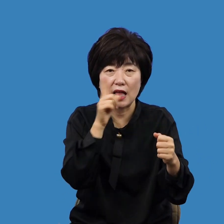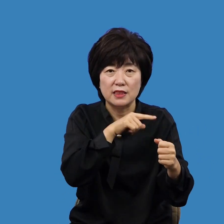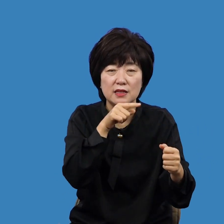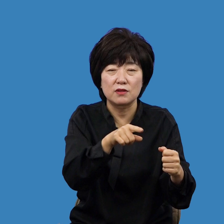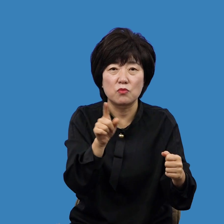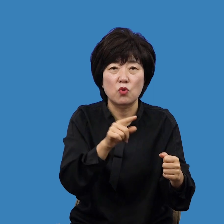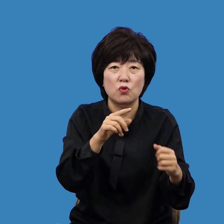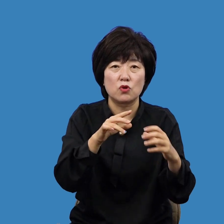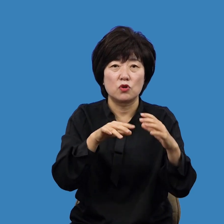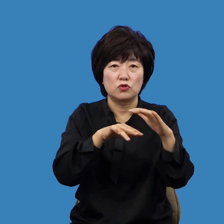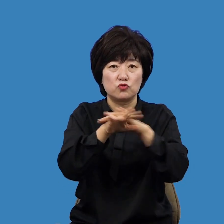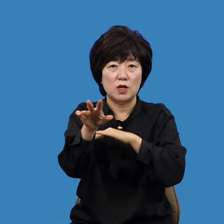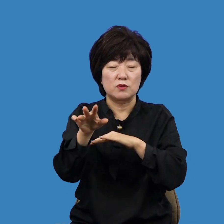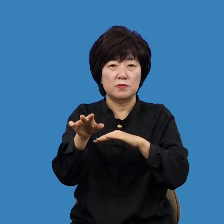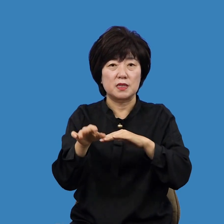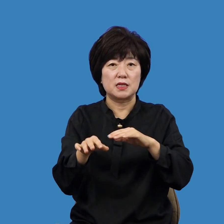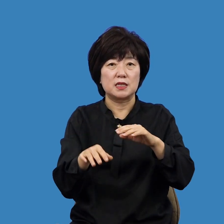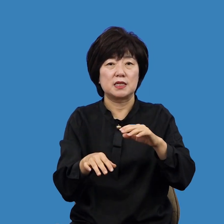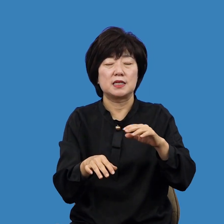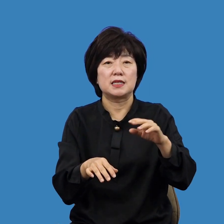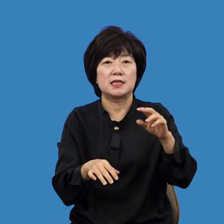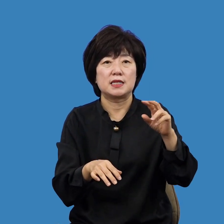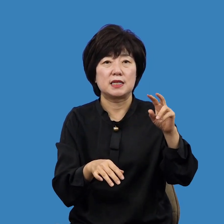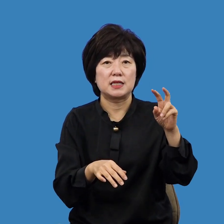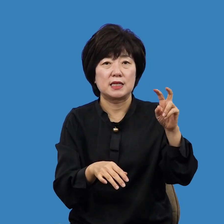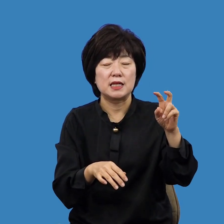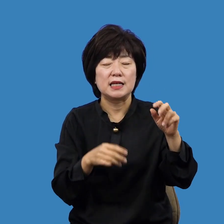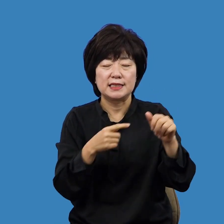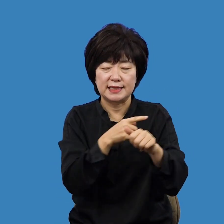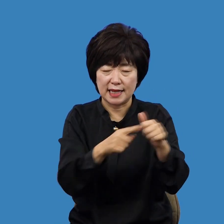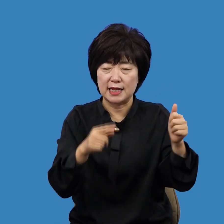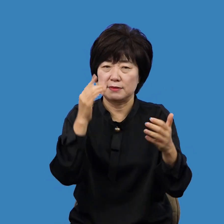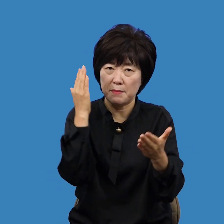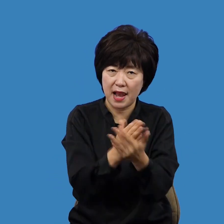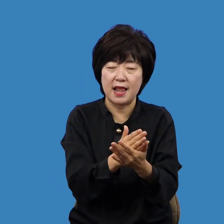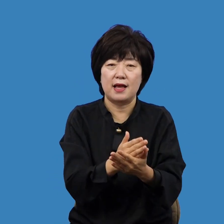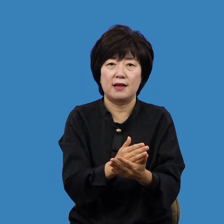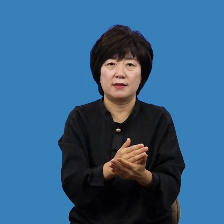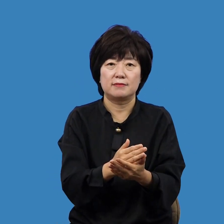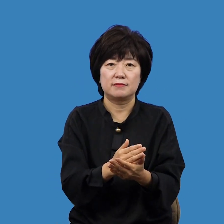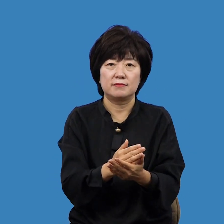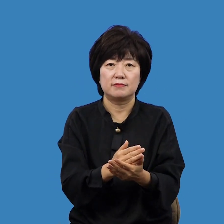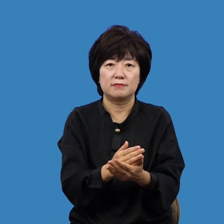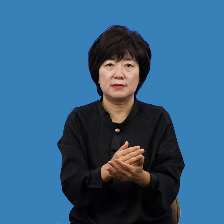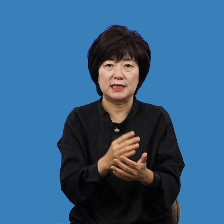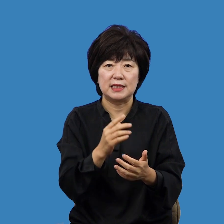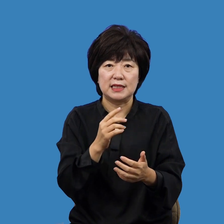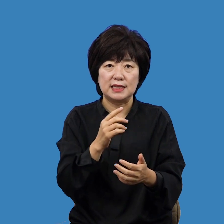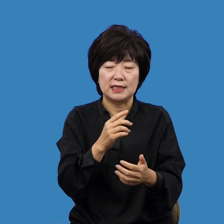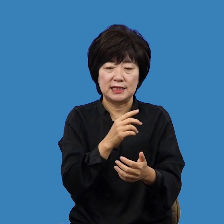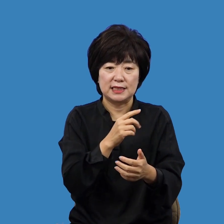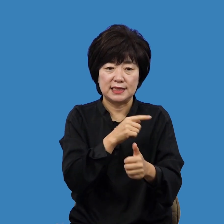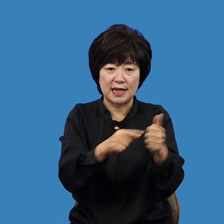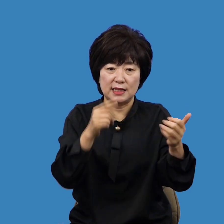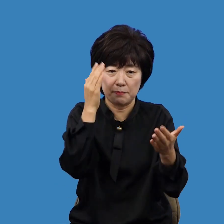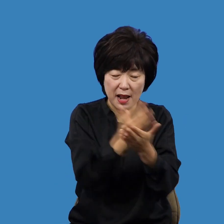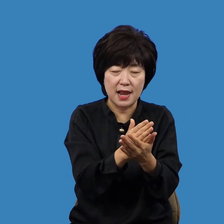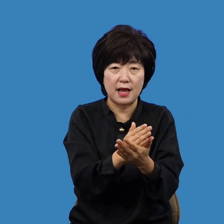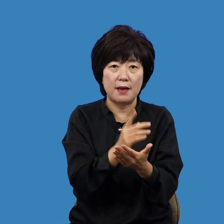출애굽기 20장 13절 아주 간단해. 살인하지 말라. 이것 때문에 악한 거야.